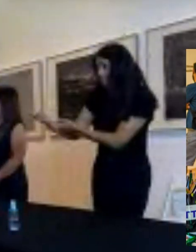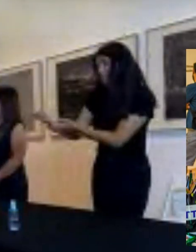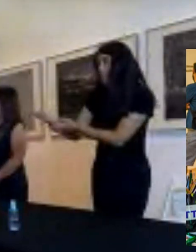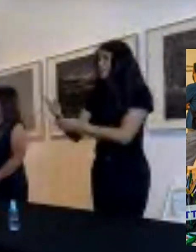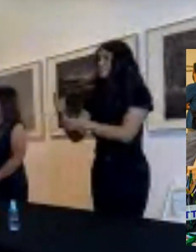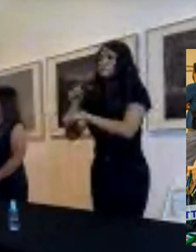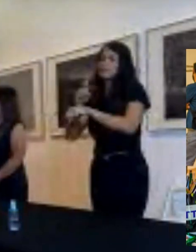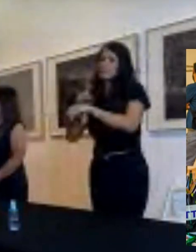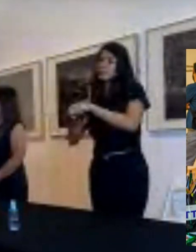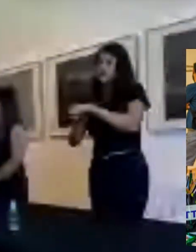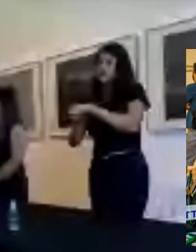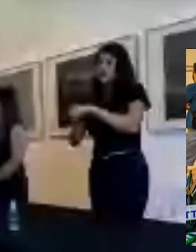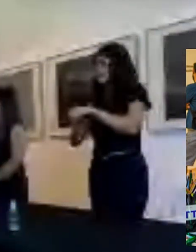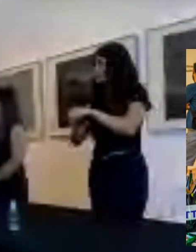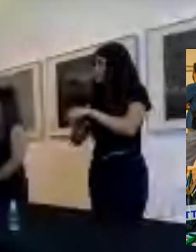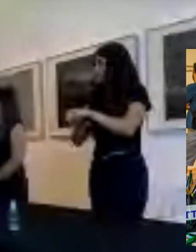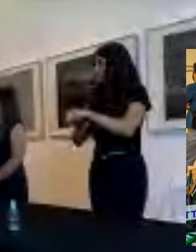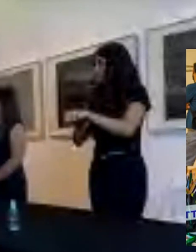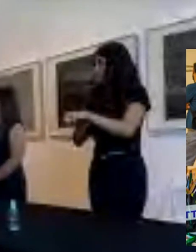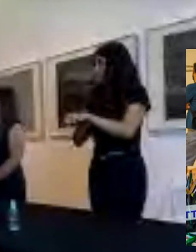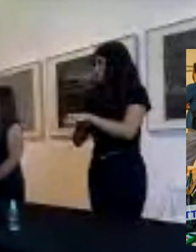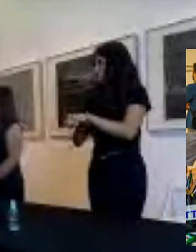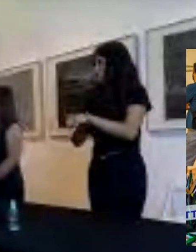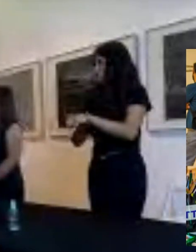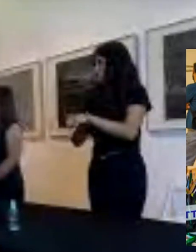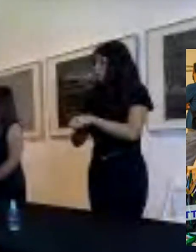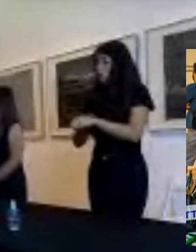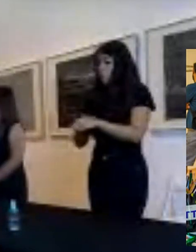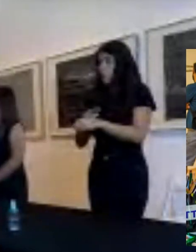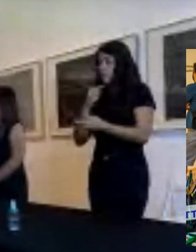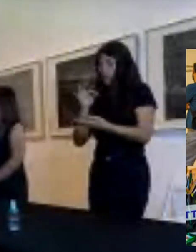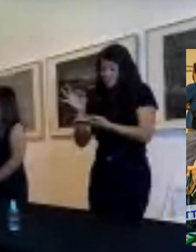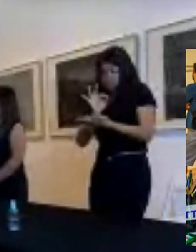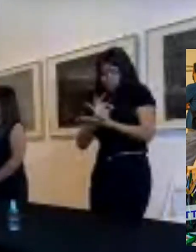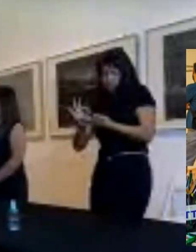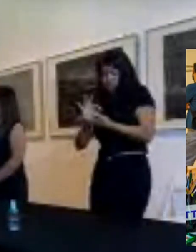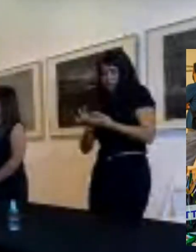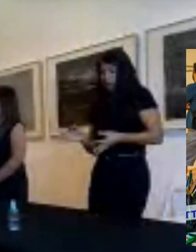Y en el momento de terminar, entregó un trabajo